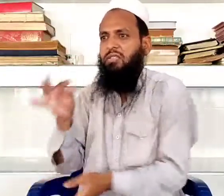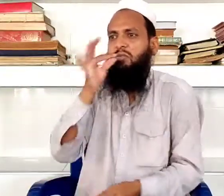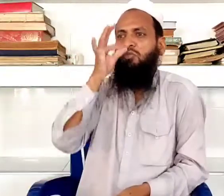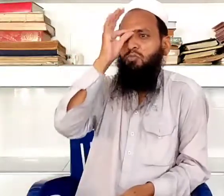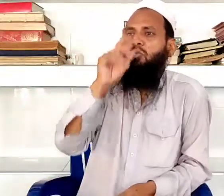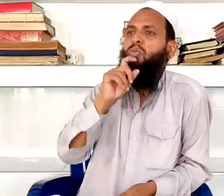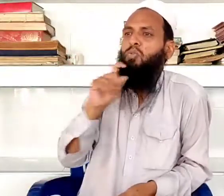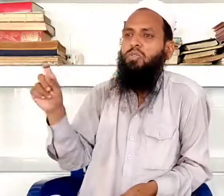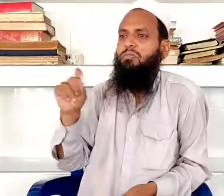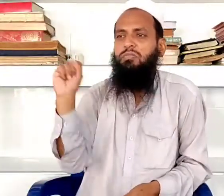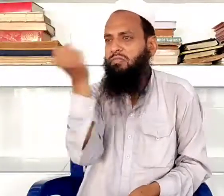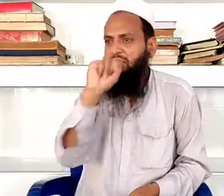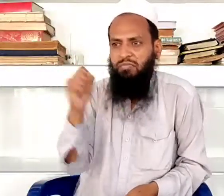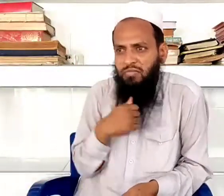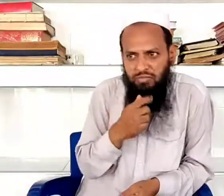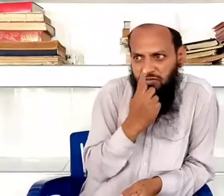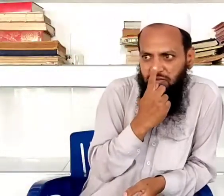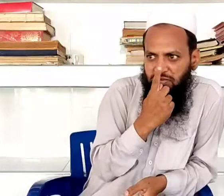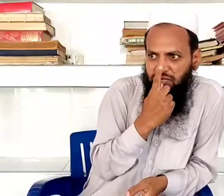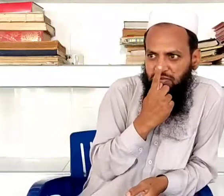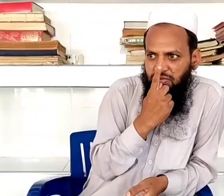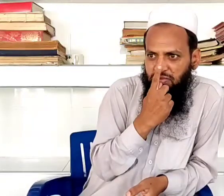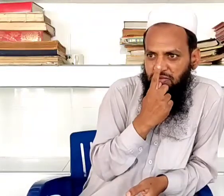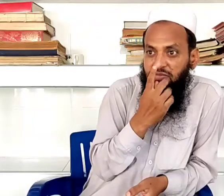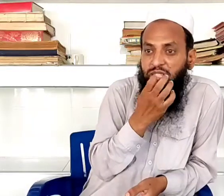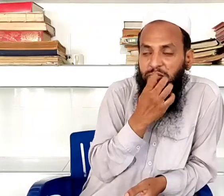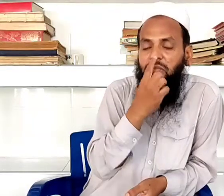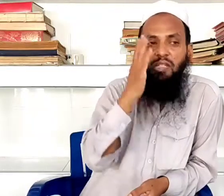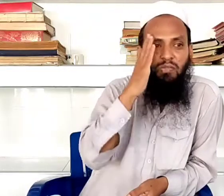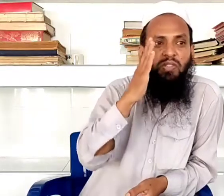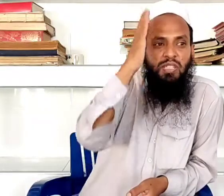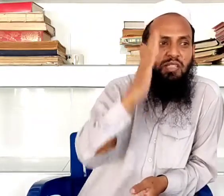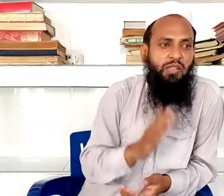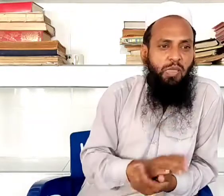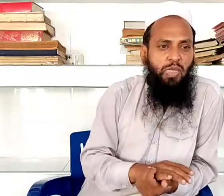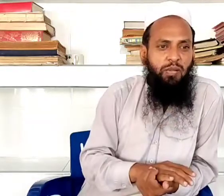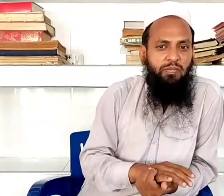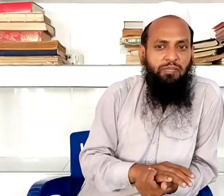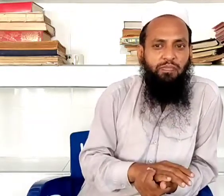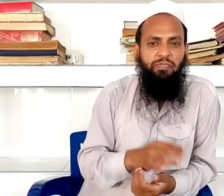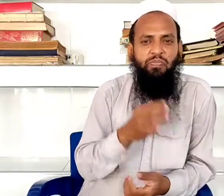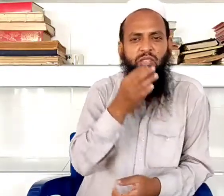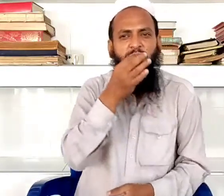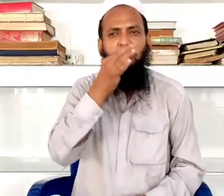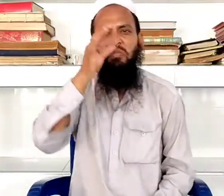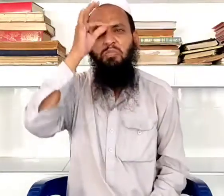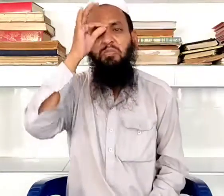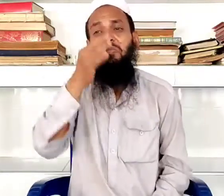نبی کریم صلی اللہ علیہ وسلم علی المرتضیٰ رضی اللہ تعالی عنہ دے چہرے دے اوپر مایوسی